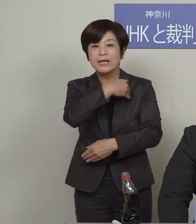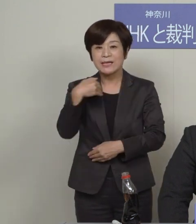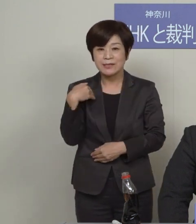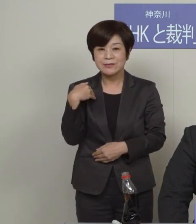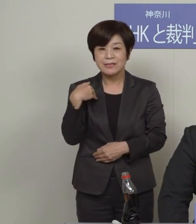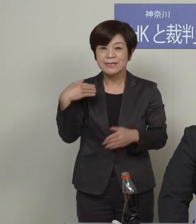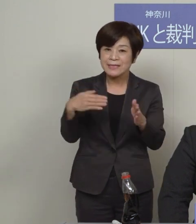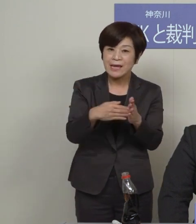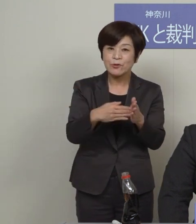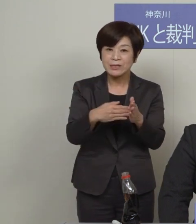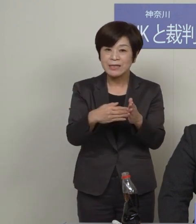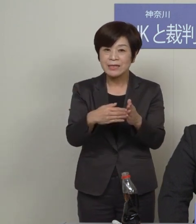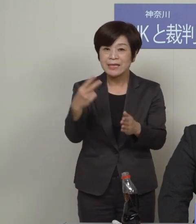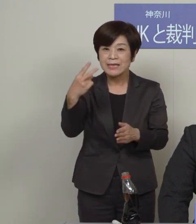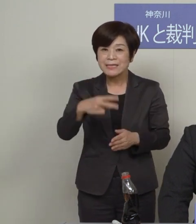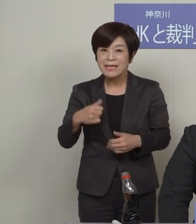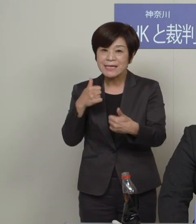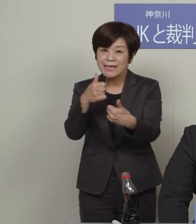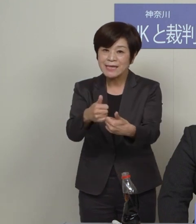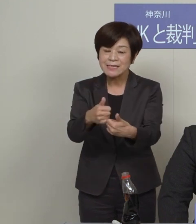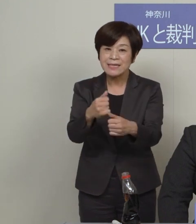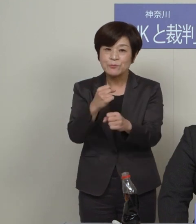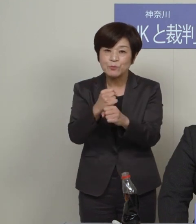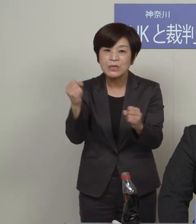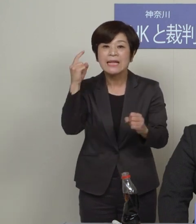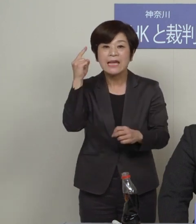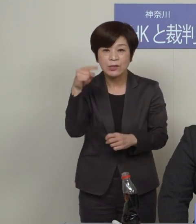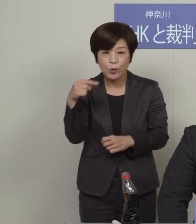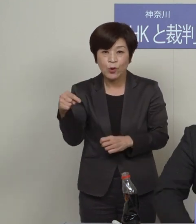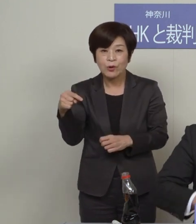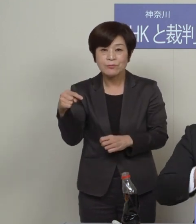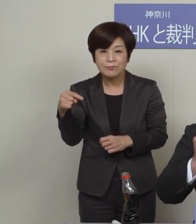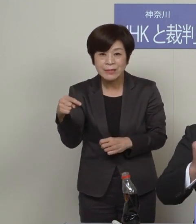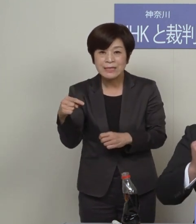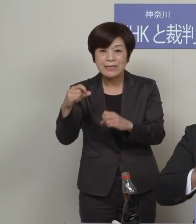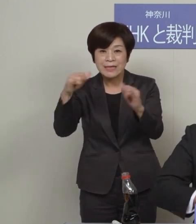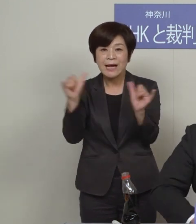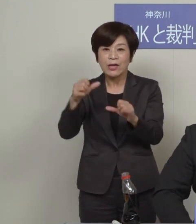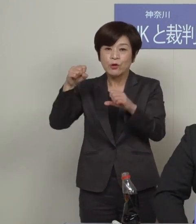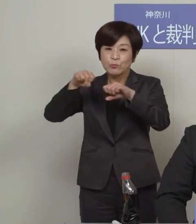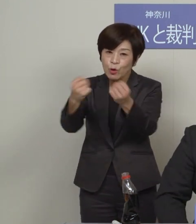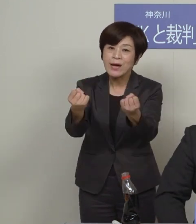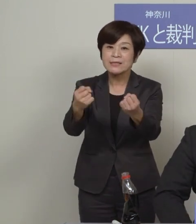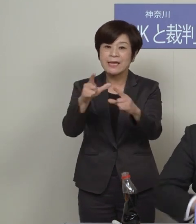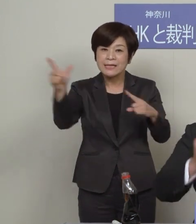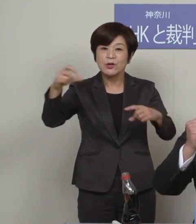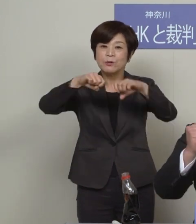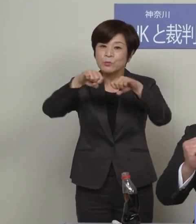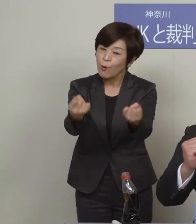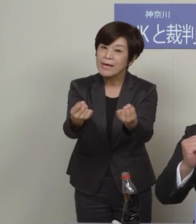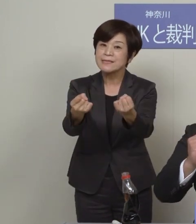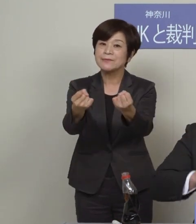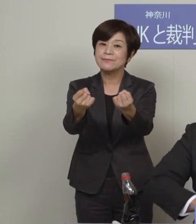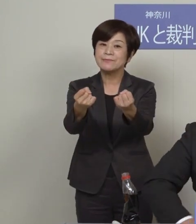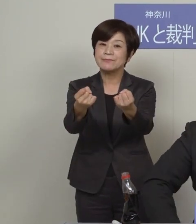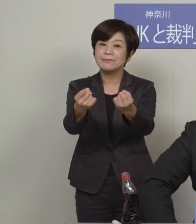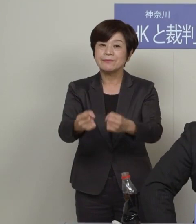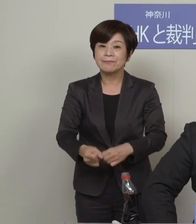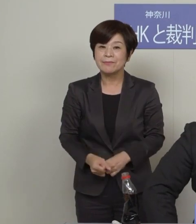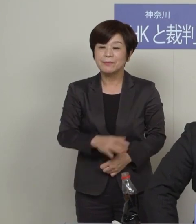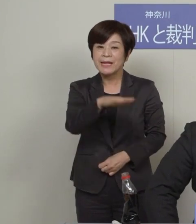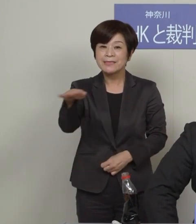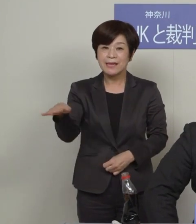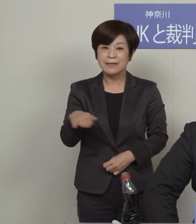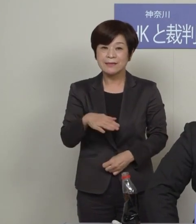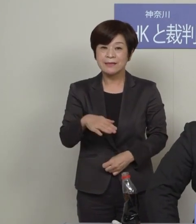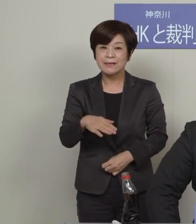レンジができない人、セカンドチャンスを与えない社会をぶっ壊す、 NHK をぶっ壊す、皆さ